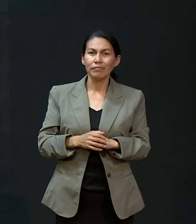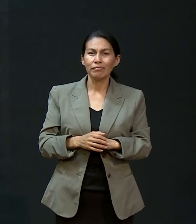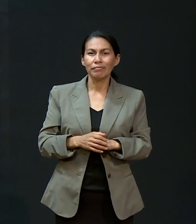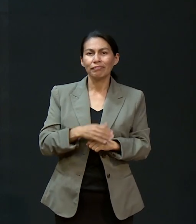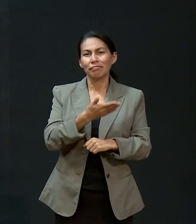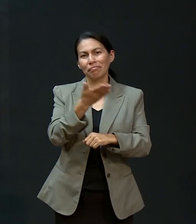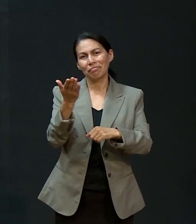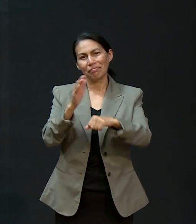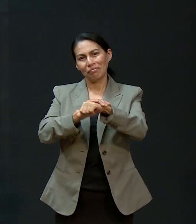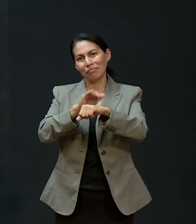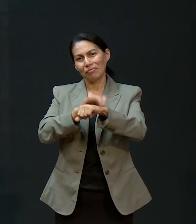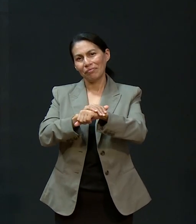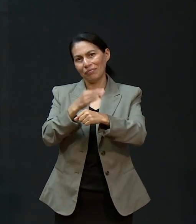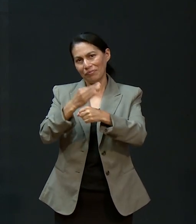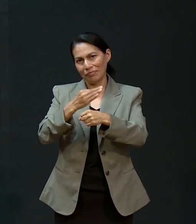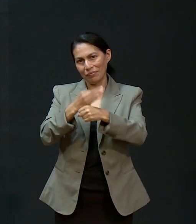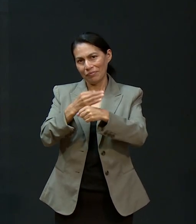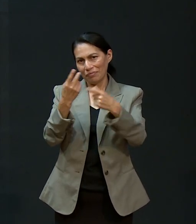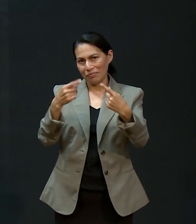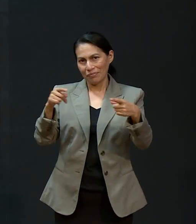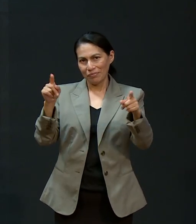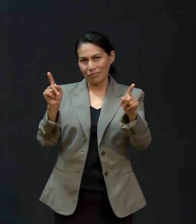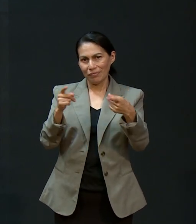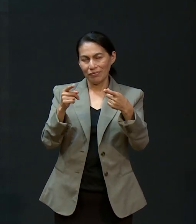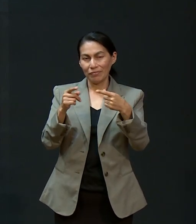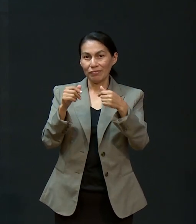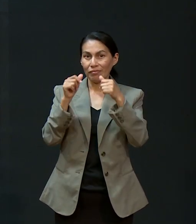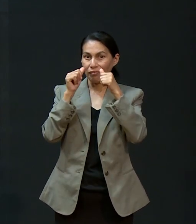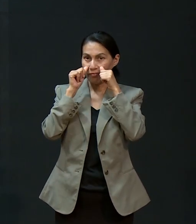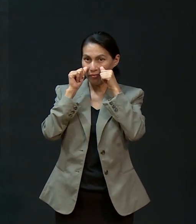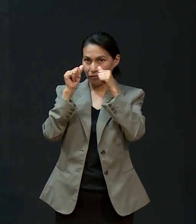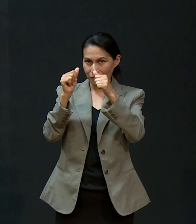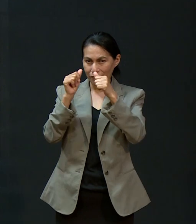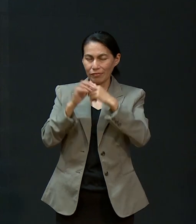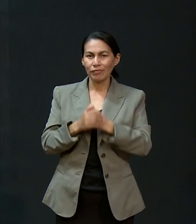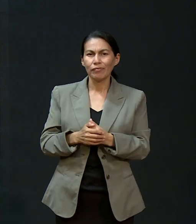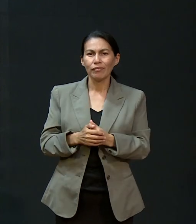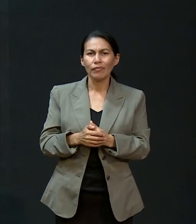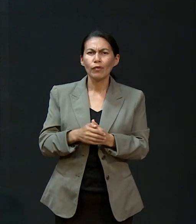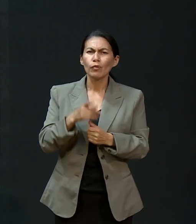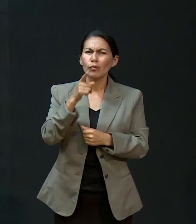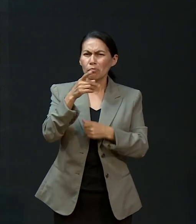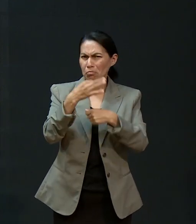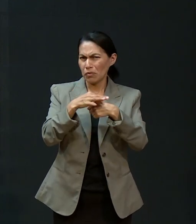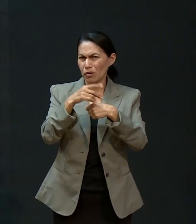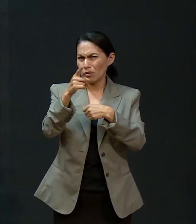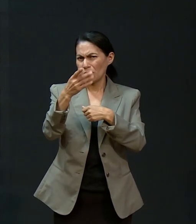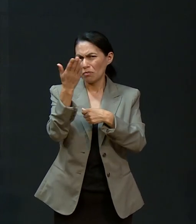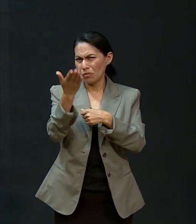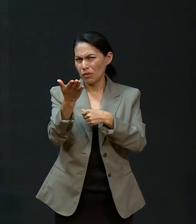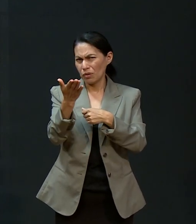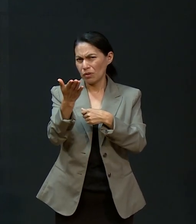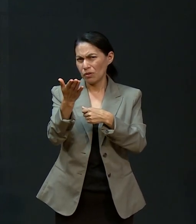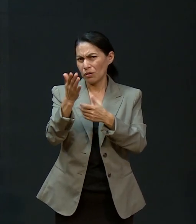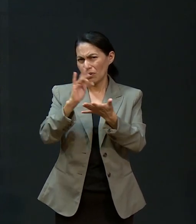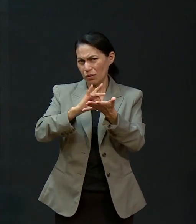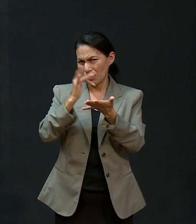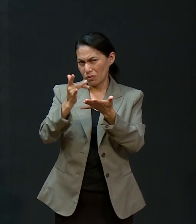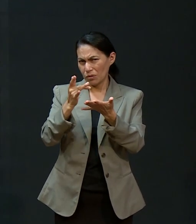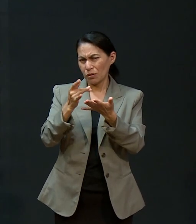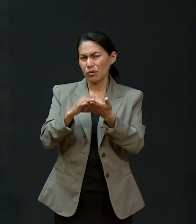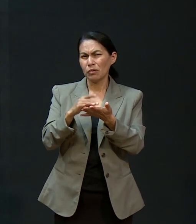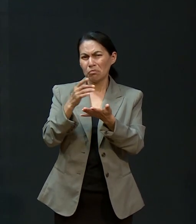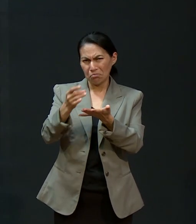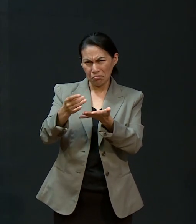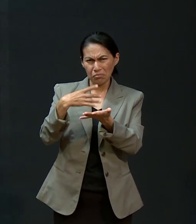esta bella melodía que nos eleva hasta el trono de la gracia de Dios, envía tus pedidos de oración